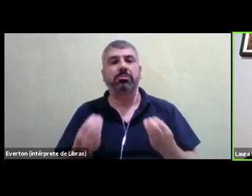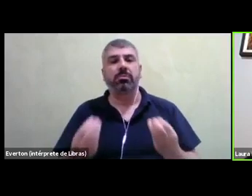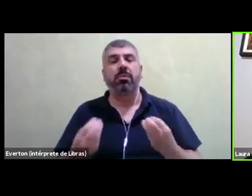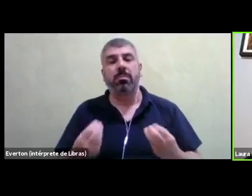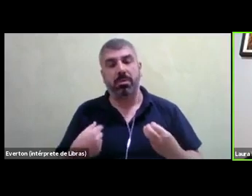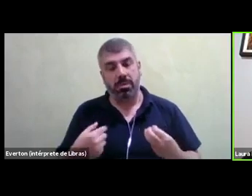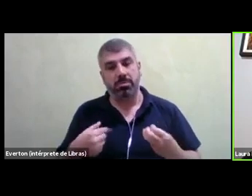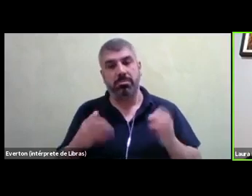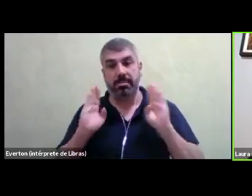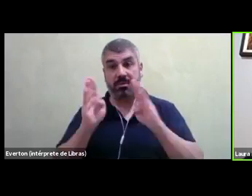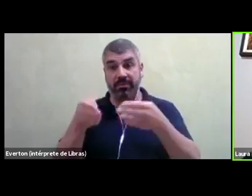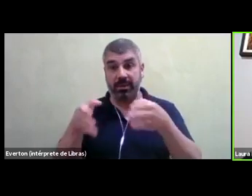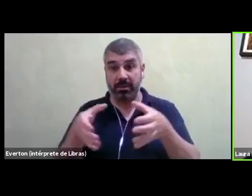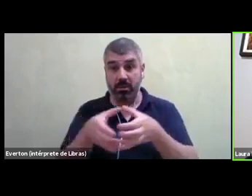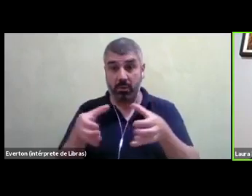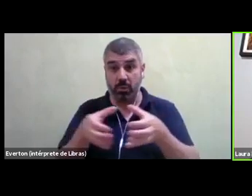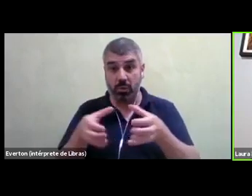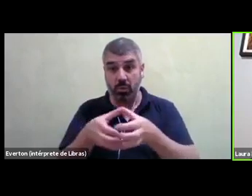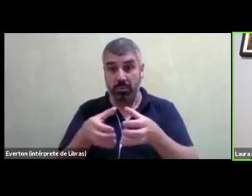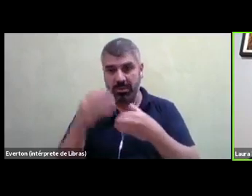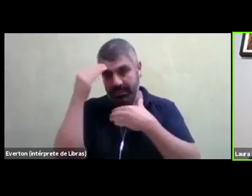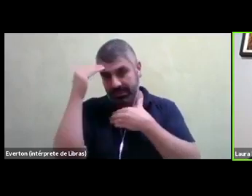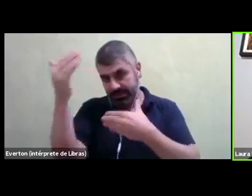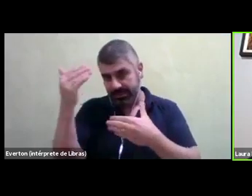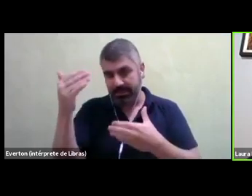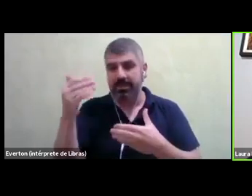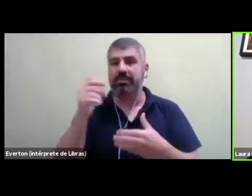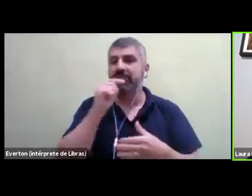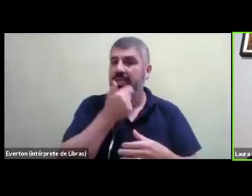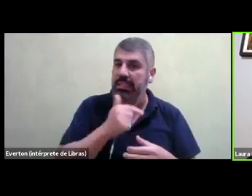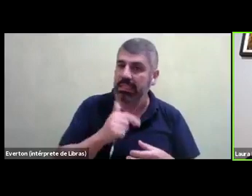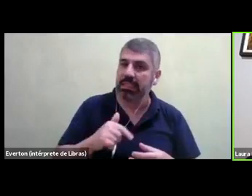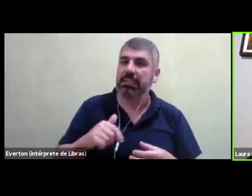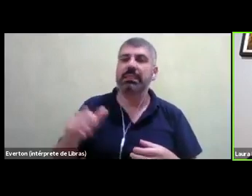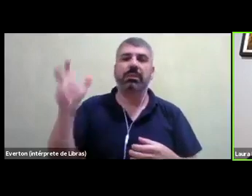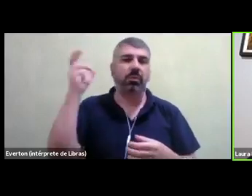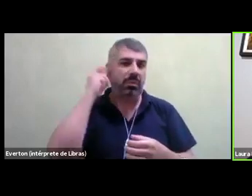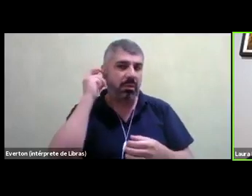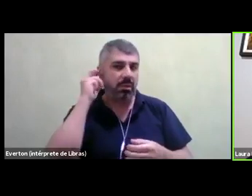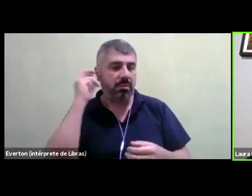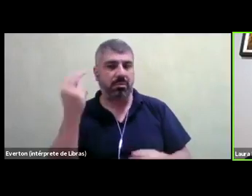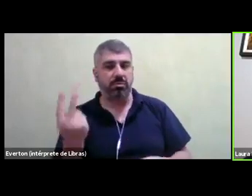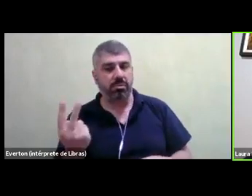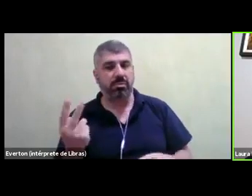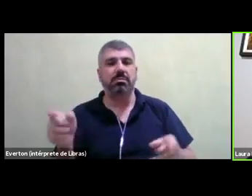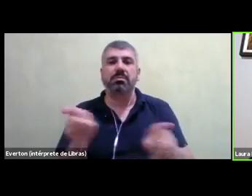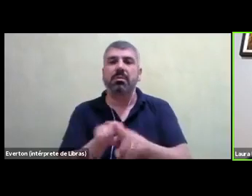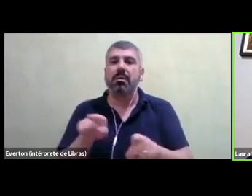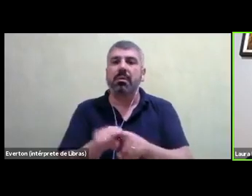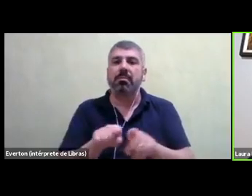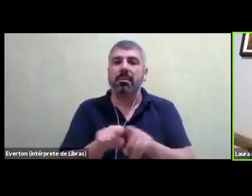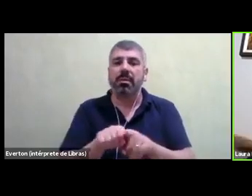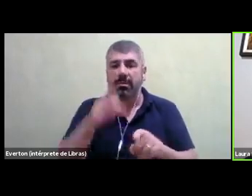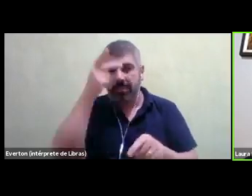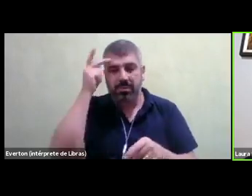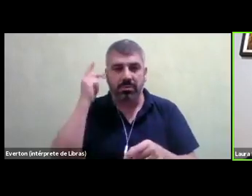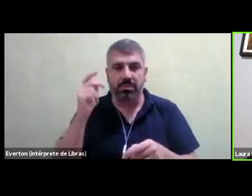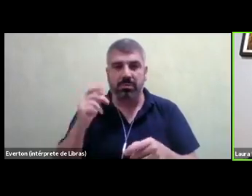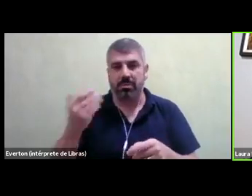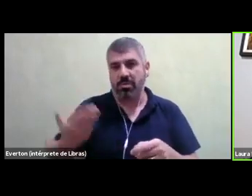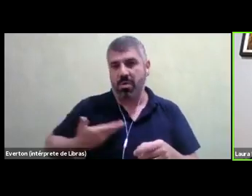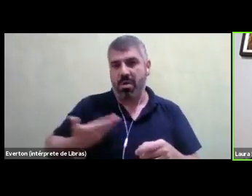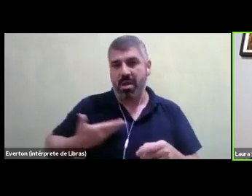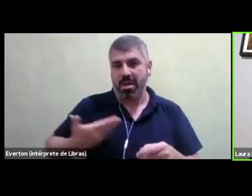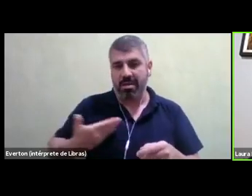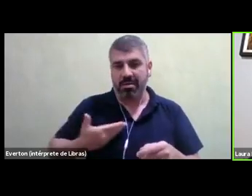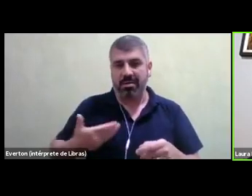acolhida, né, do grupo, queria agradecer a Fernanda, a Antonieta, especificamente, né, e também as colaboradoras aí, as colegas, né, da